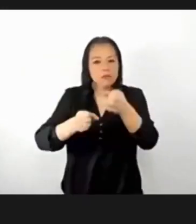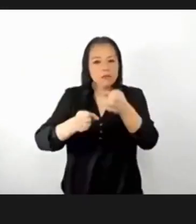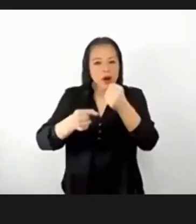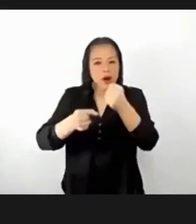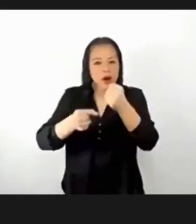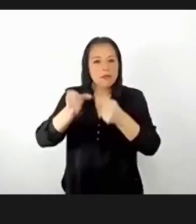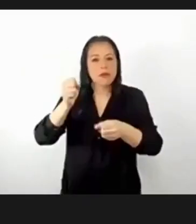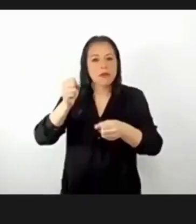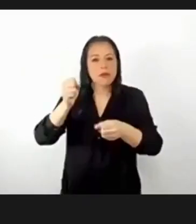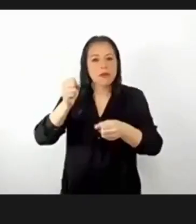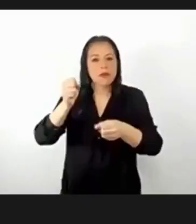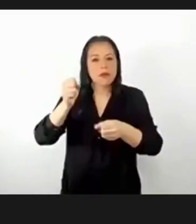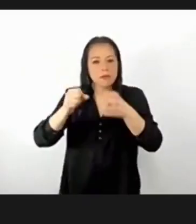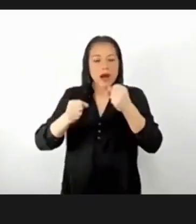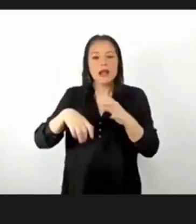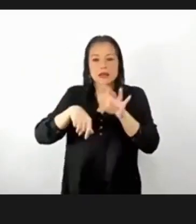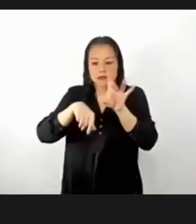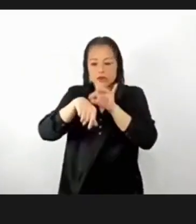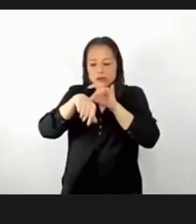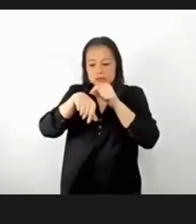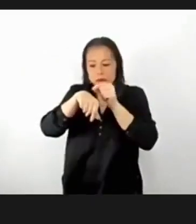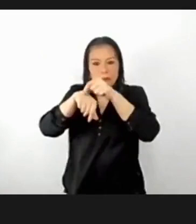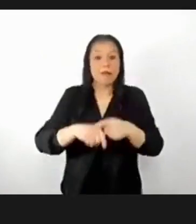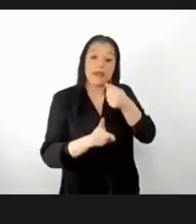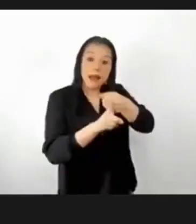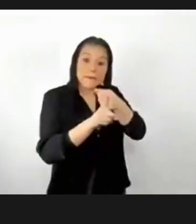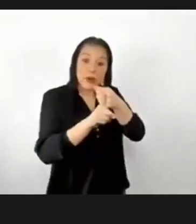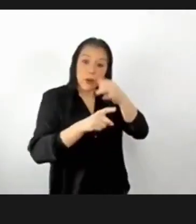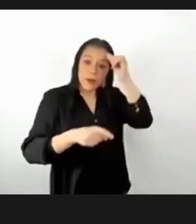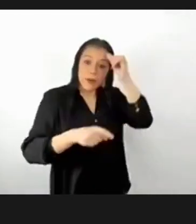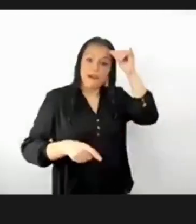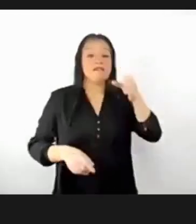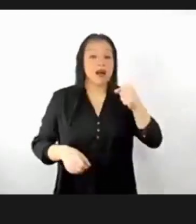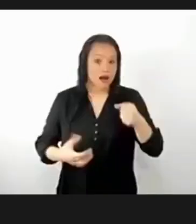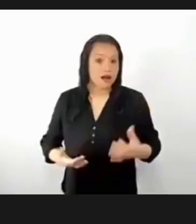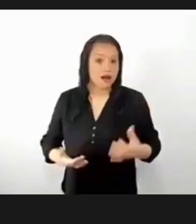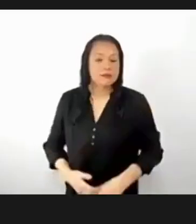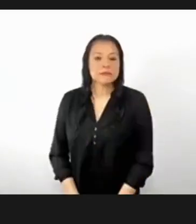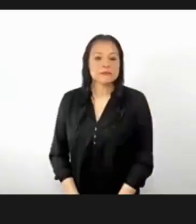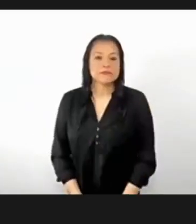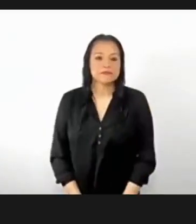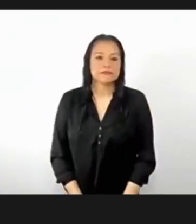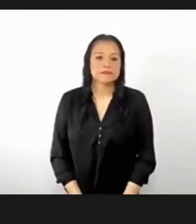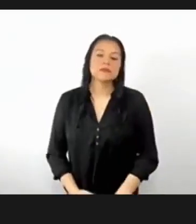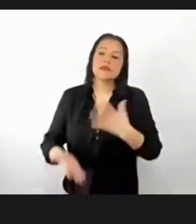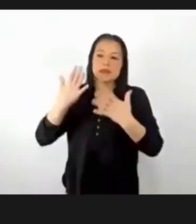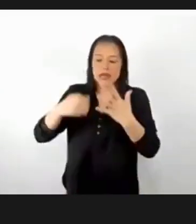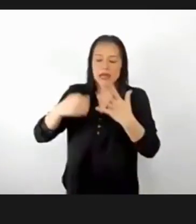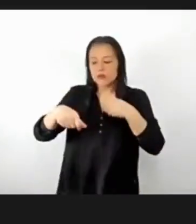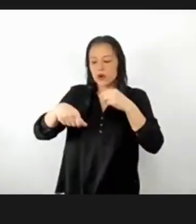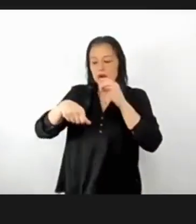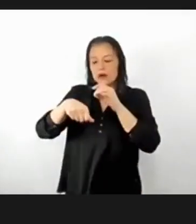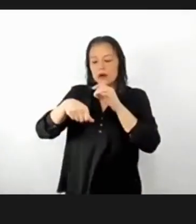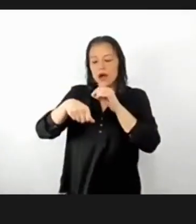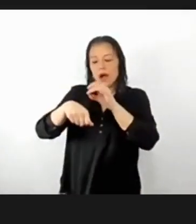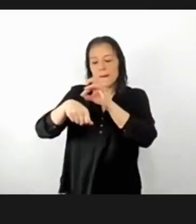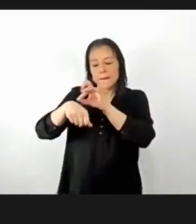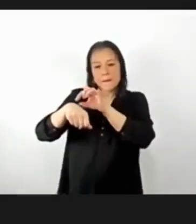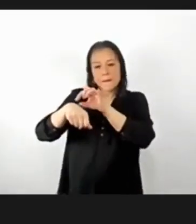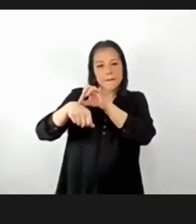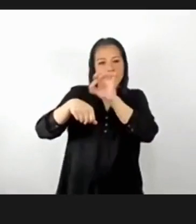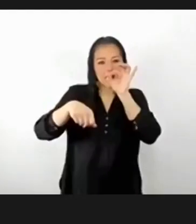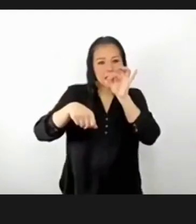ordeñando y se están contagiando de la viruela vacuna de la vaca, ¿qué tal si yo saco